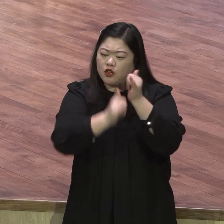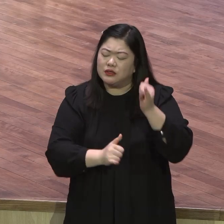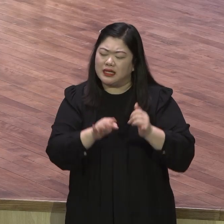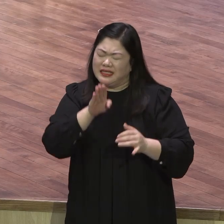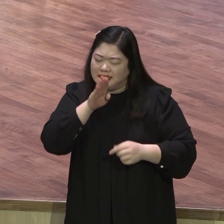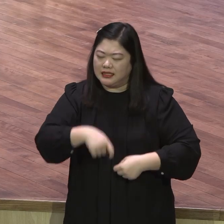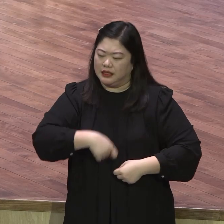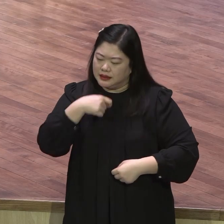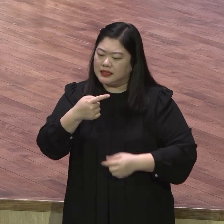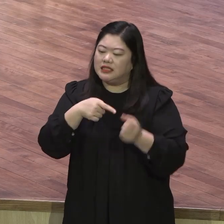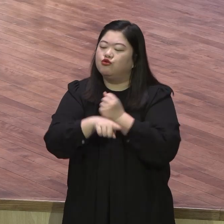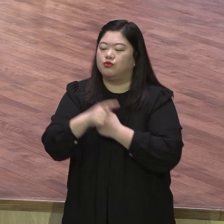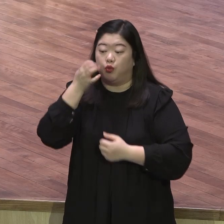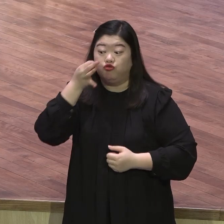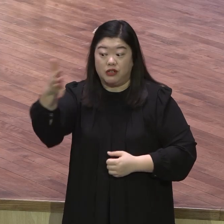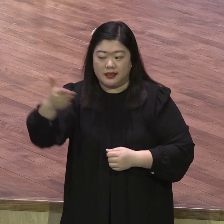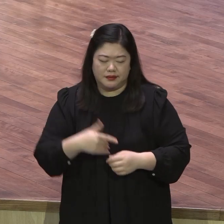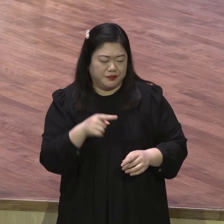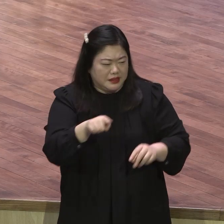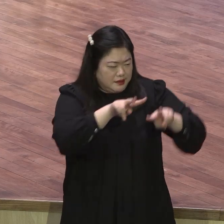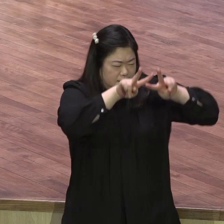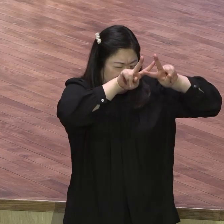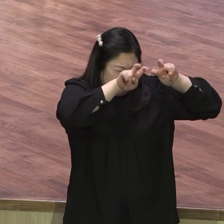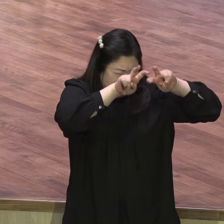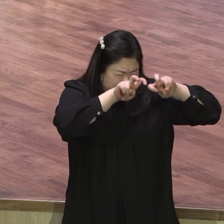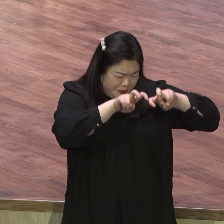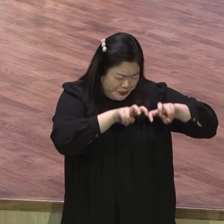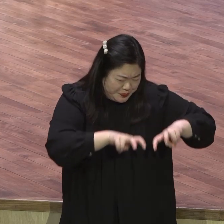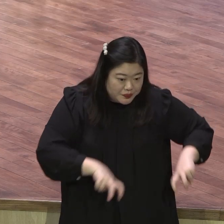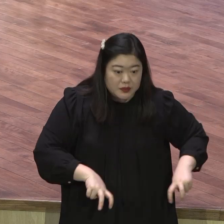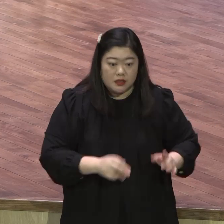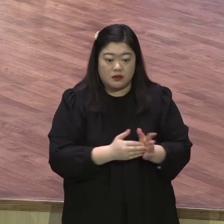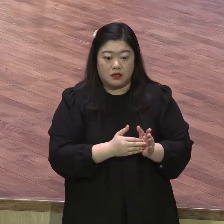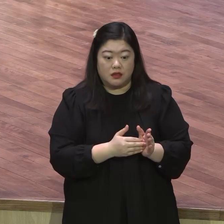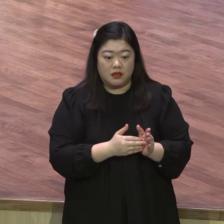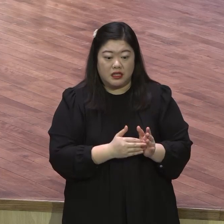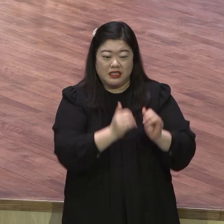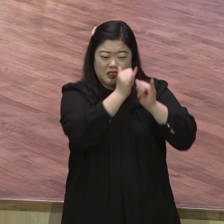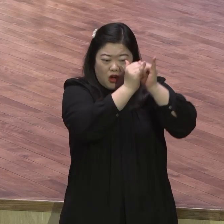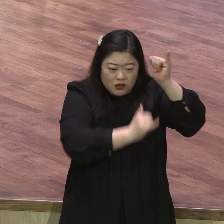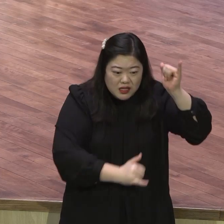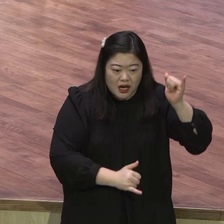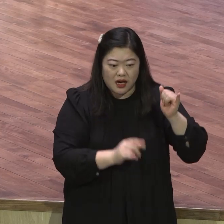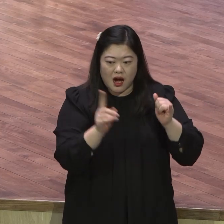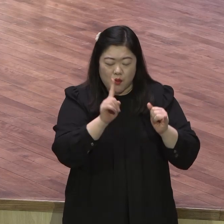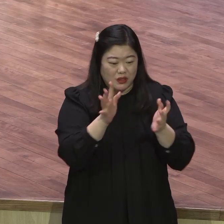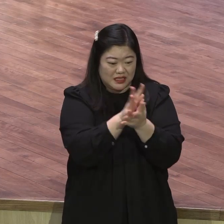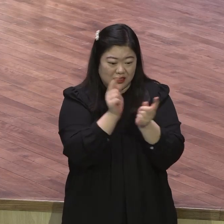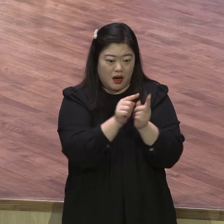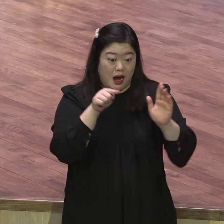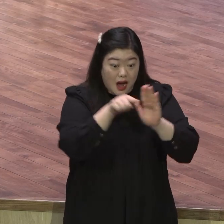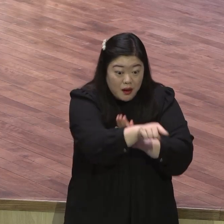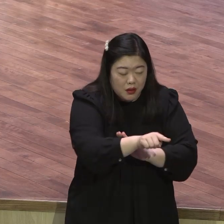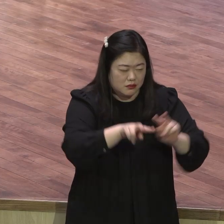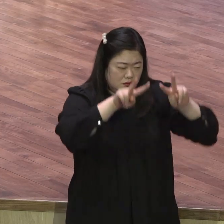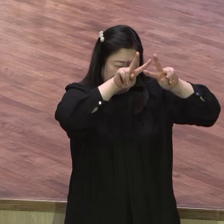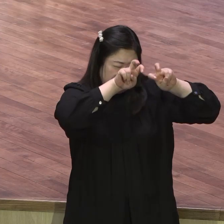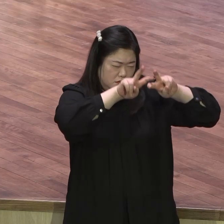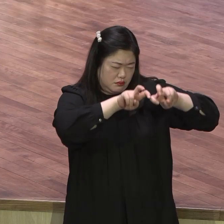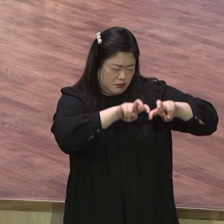시작했습니다. 이 저널리스트 얼마나 똑똑하겠어요. 추적을 시작했어요. 그런데 지경하게